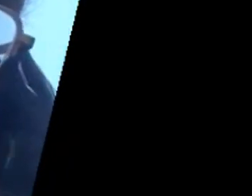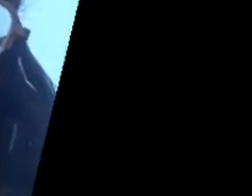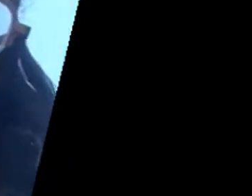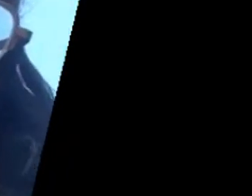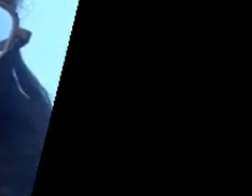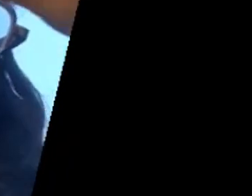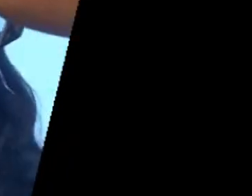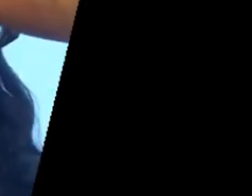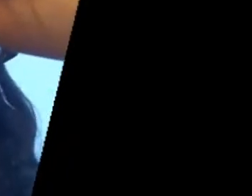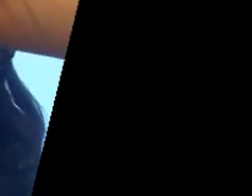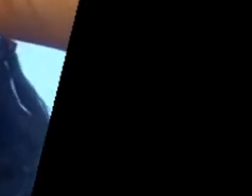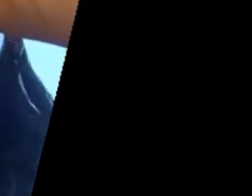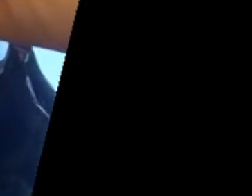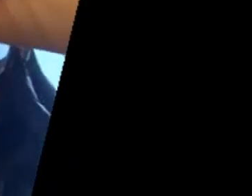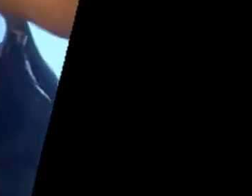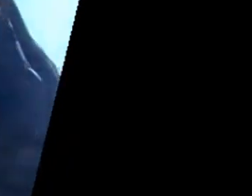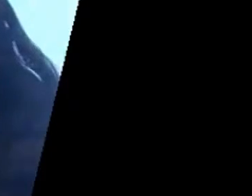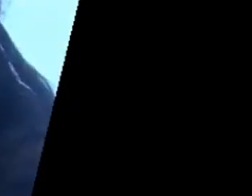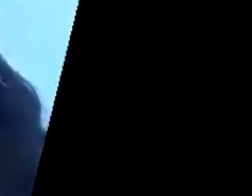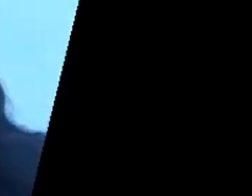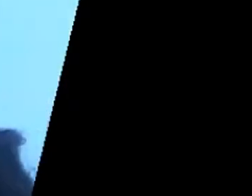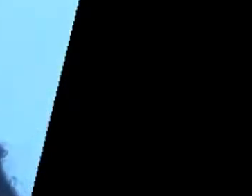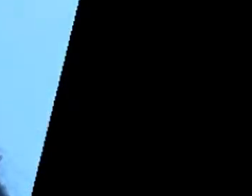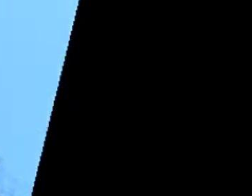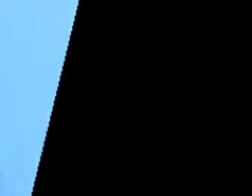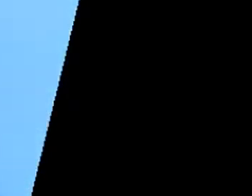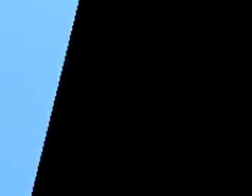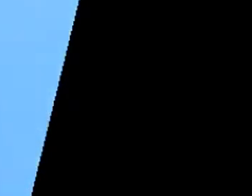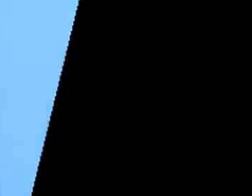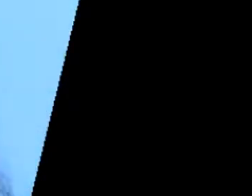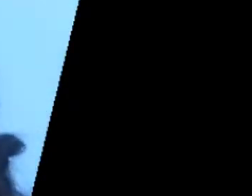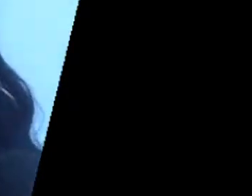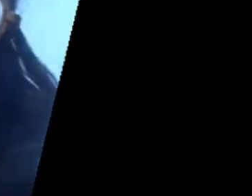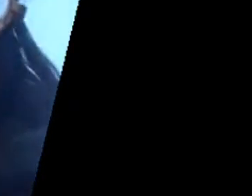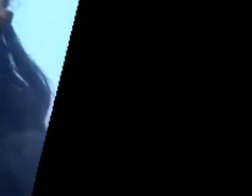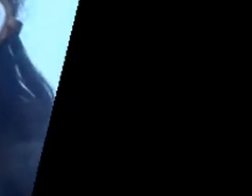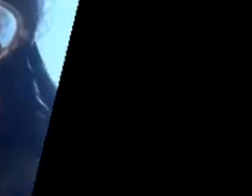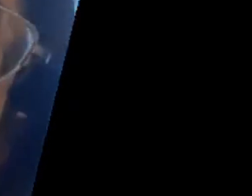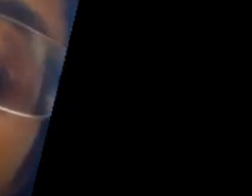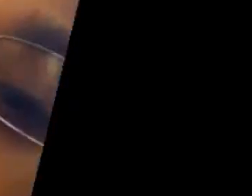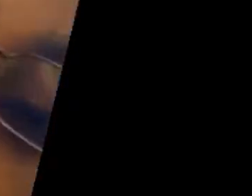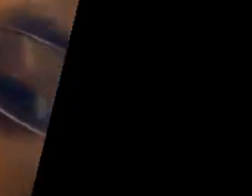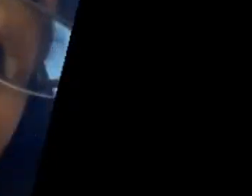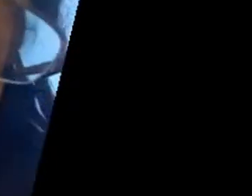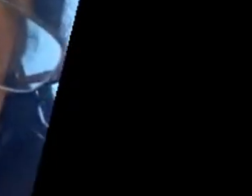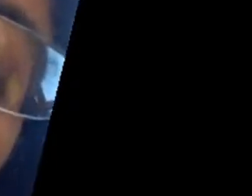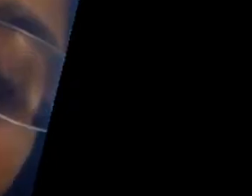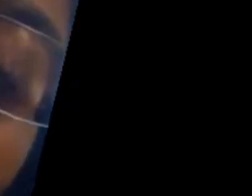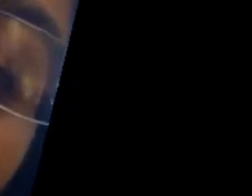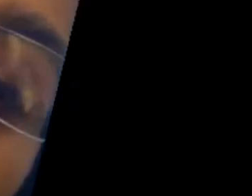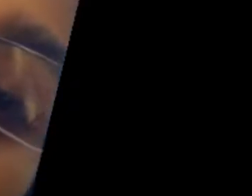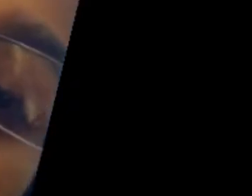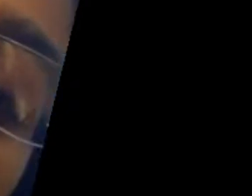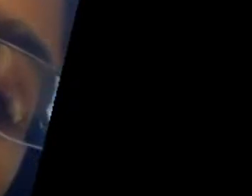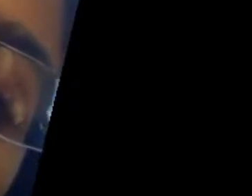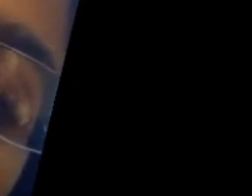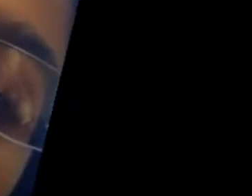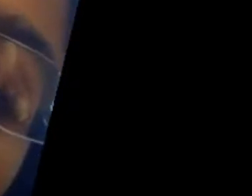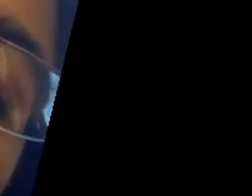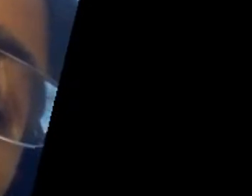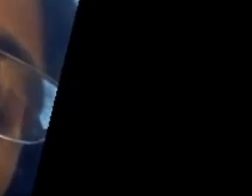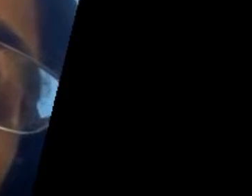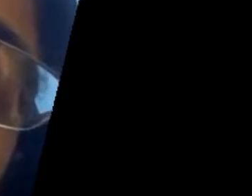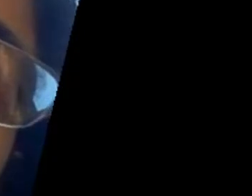de bate-papo do Orkut. E aí a gente começou a namorar.